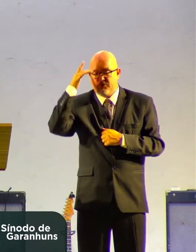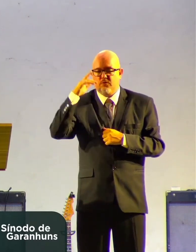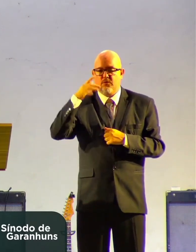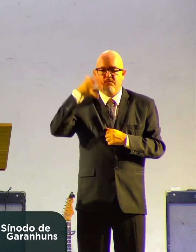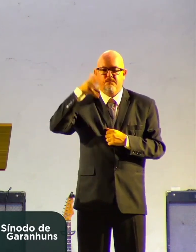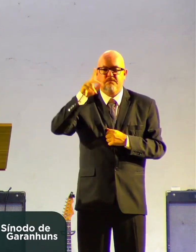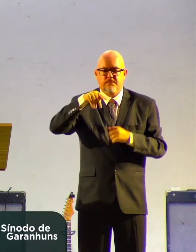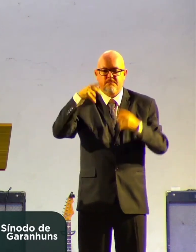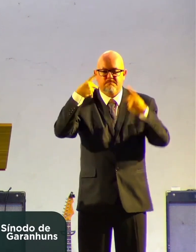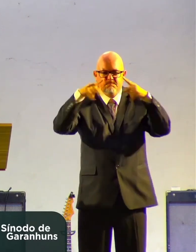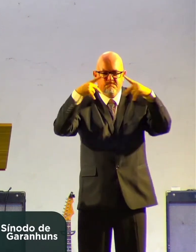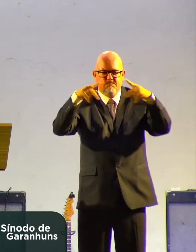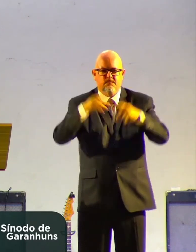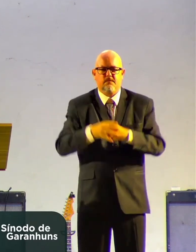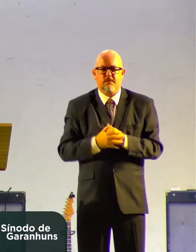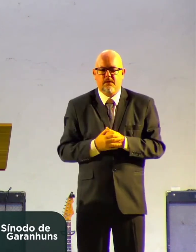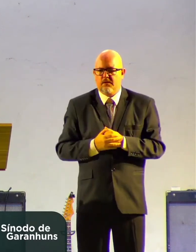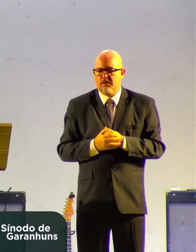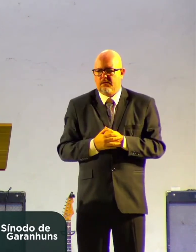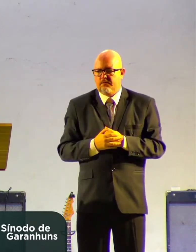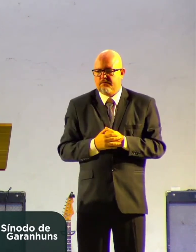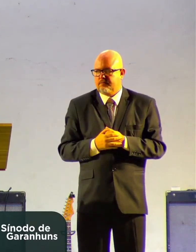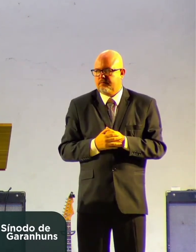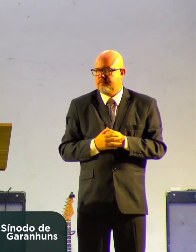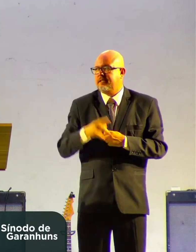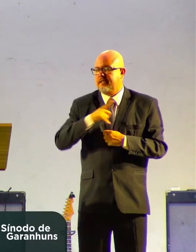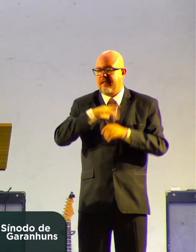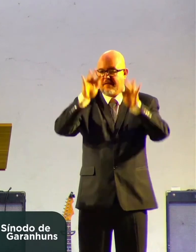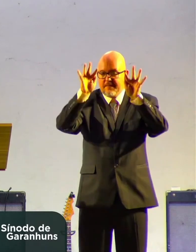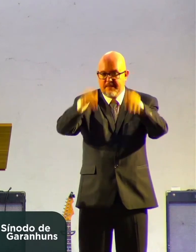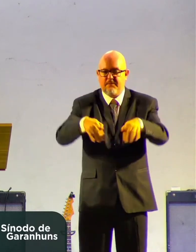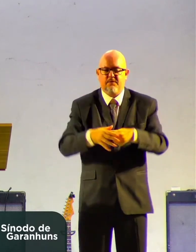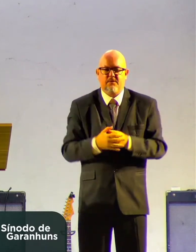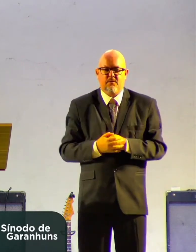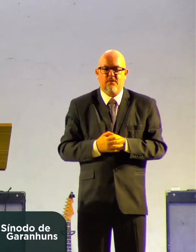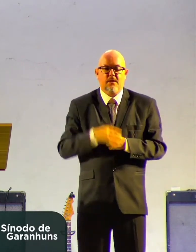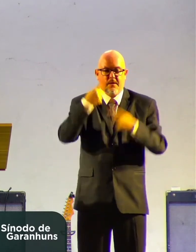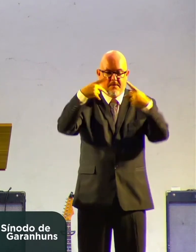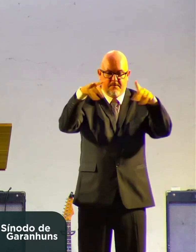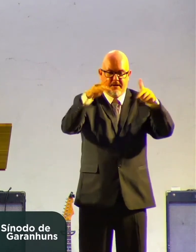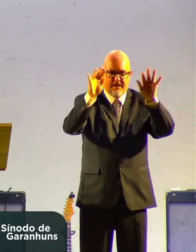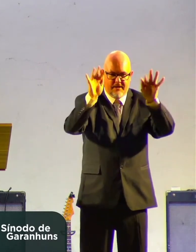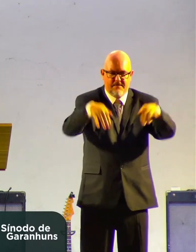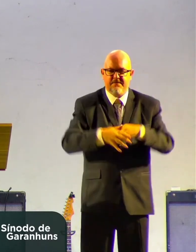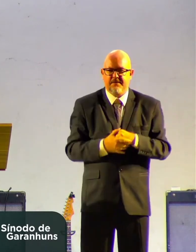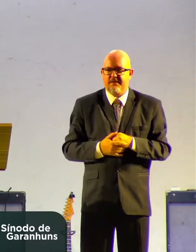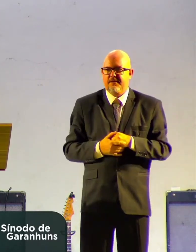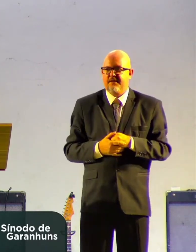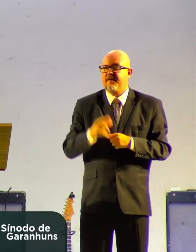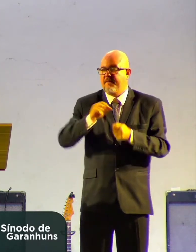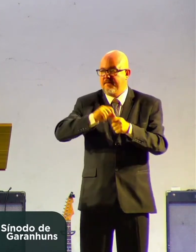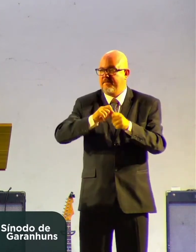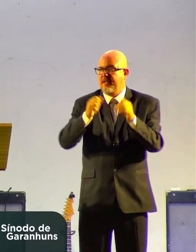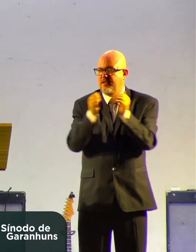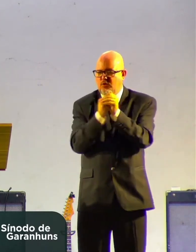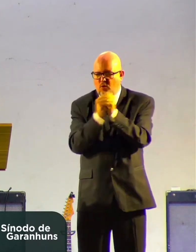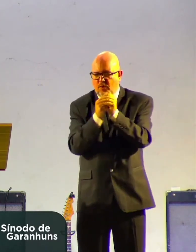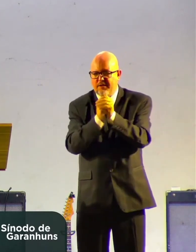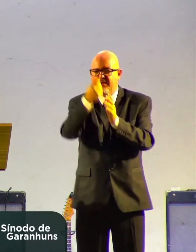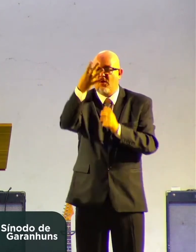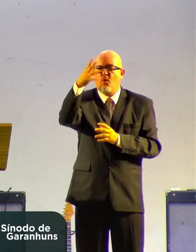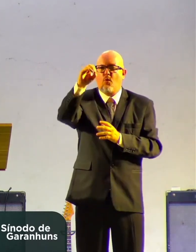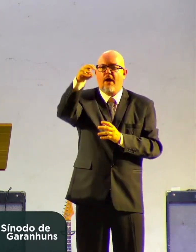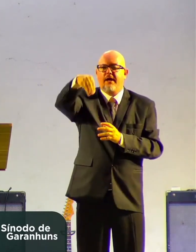auxiliares ministrar para nós. Quando ele terminou de pregar, ele fez uma oração de